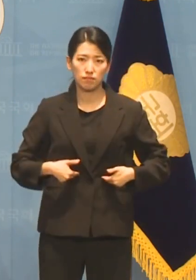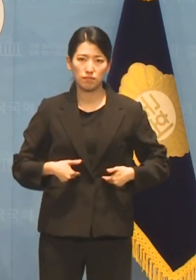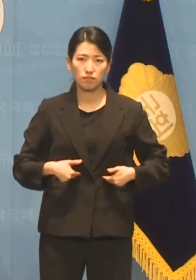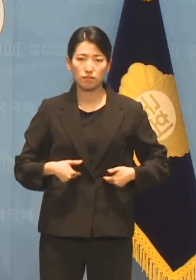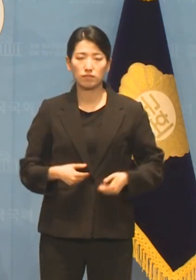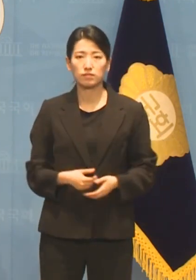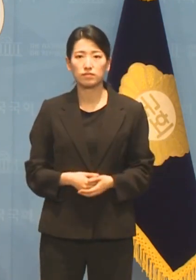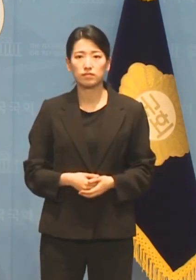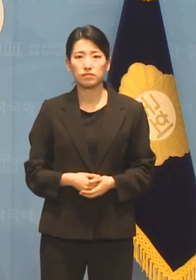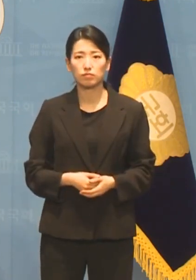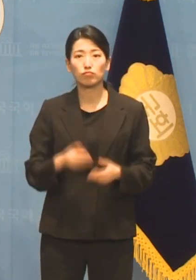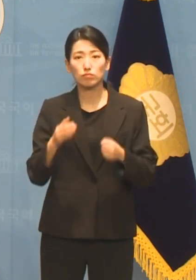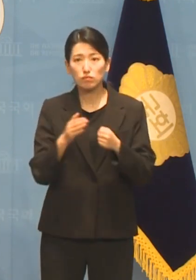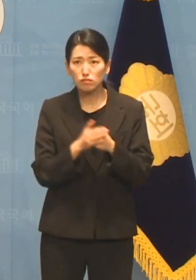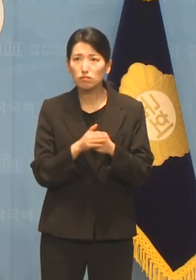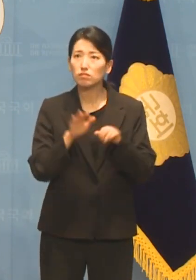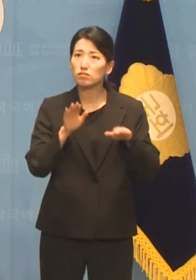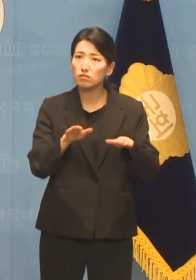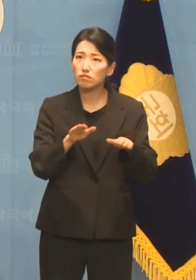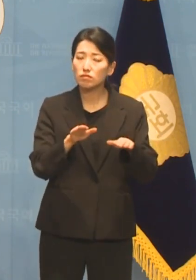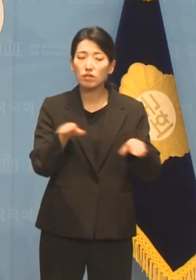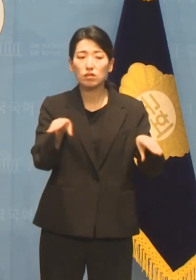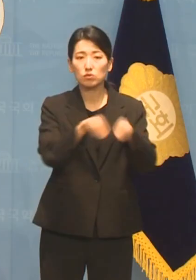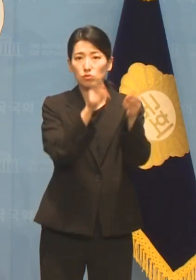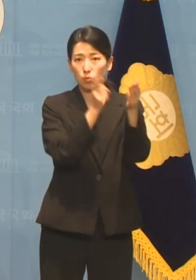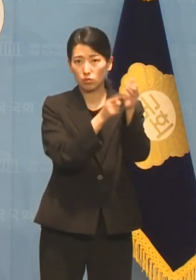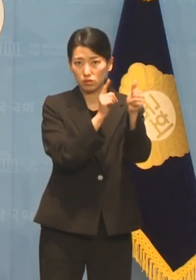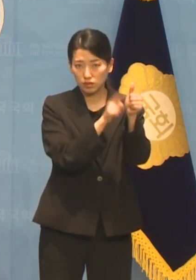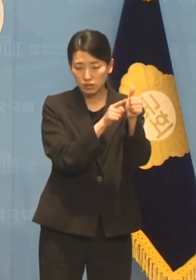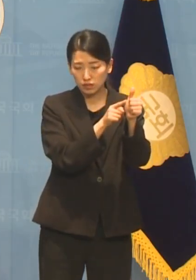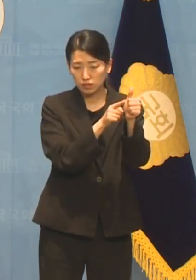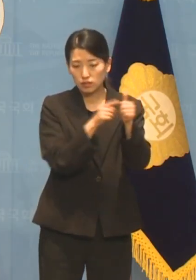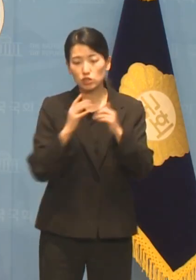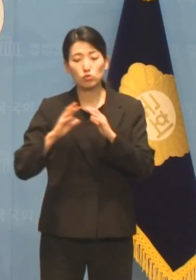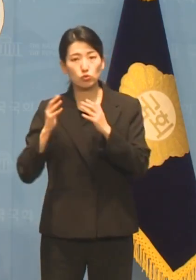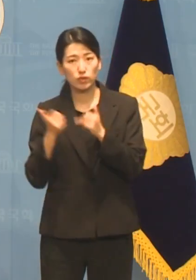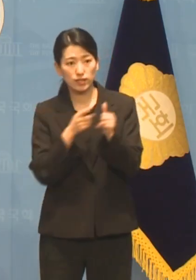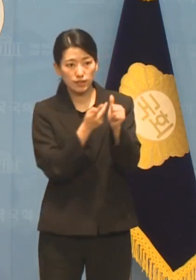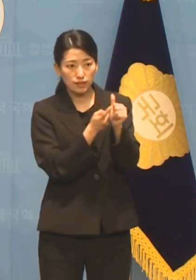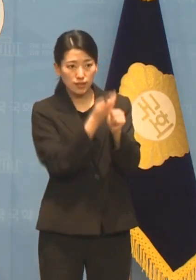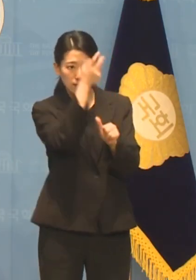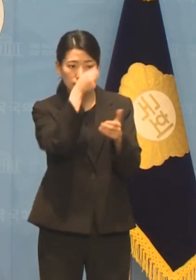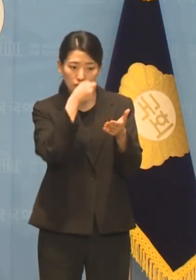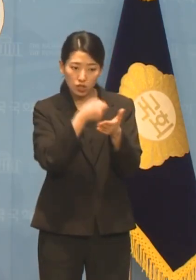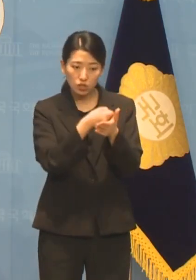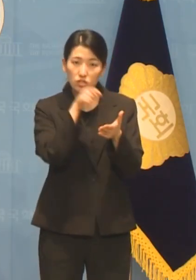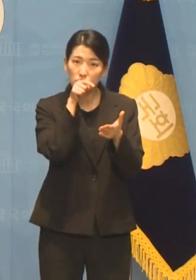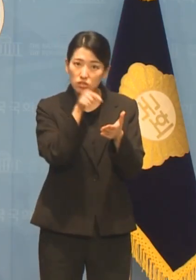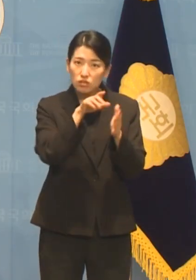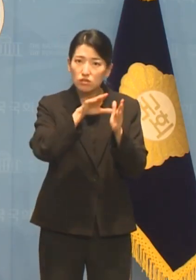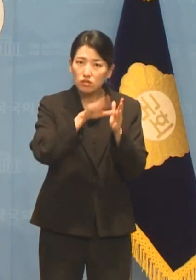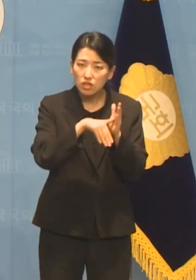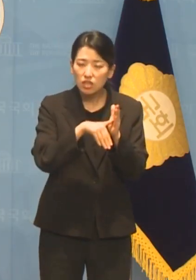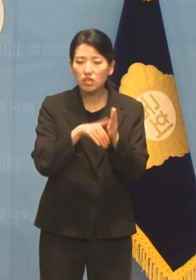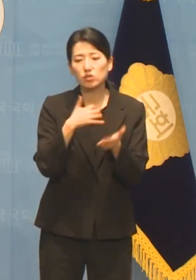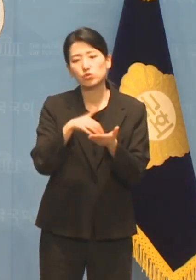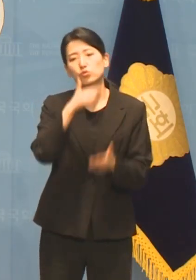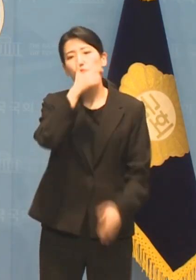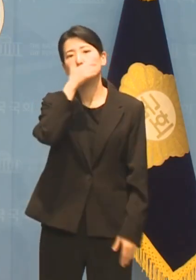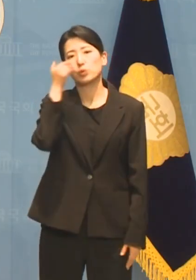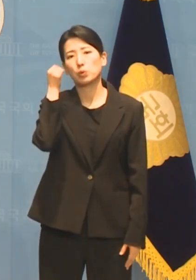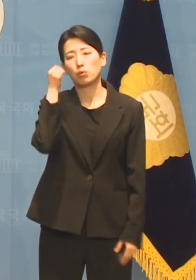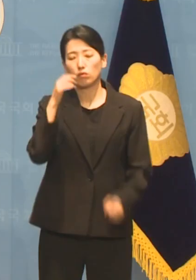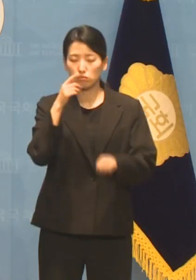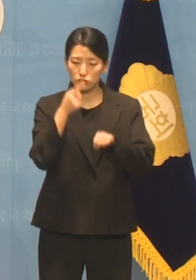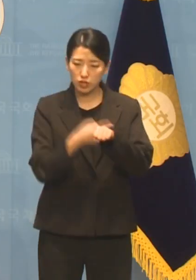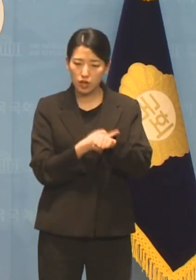소추는 절차적 하자가 명백한 기각이 아니라 각하 대상입니다. 그리고